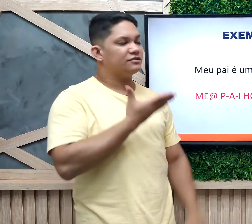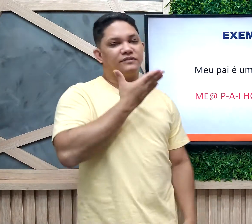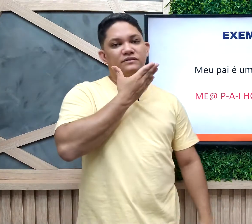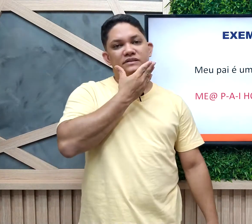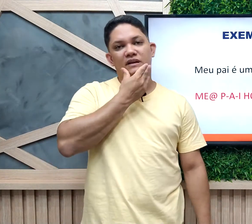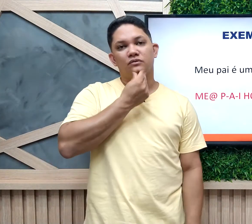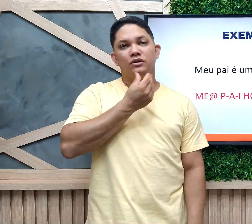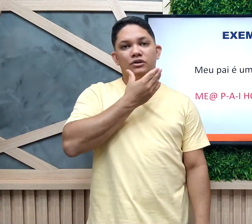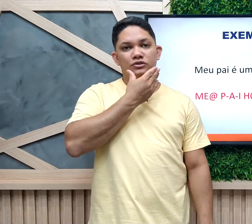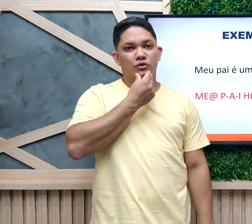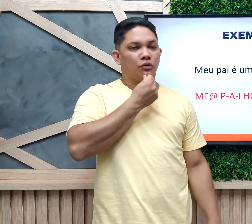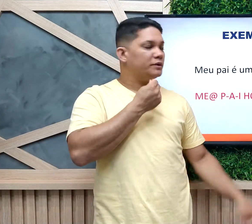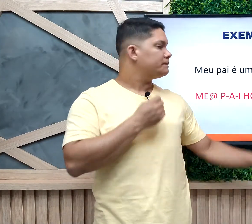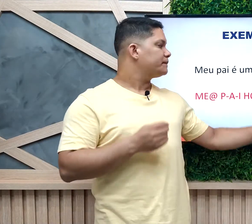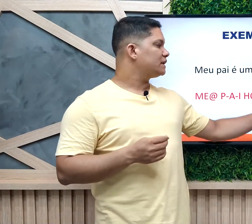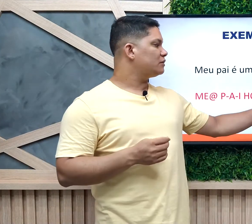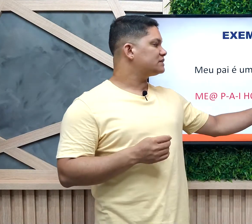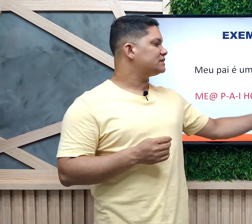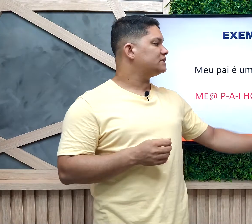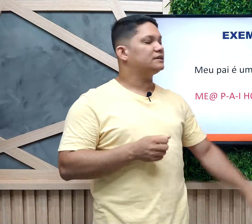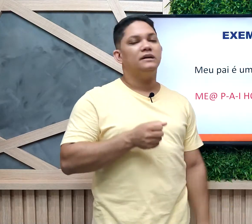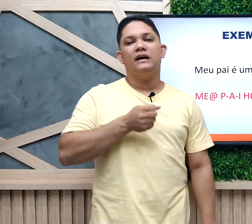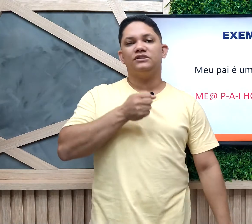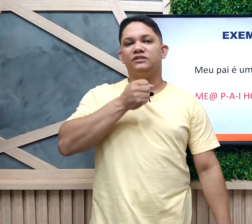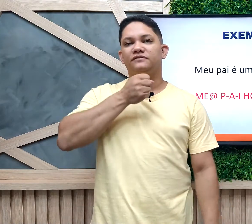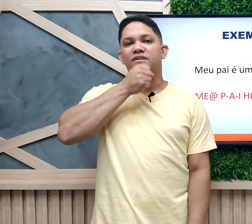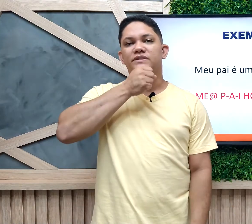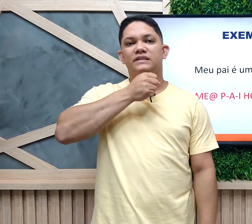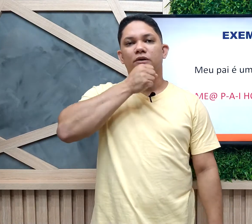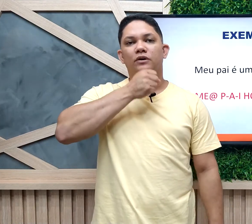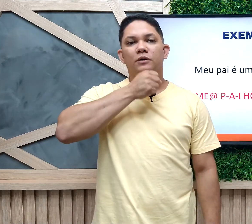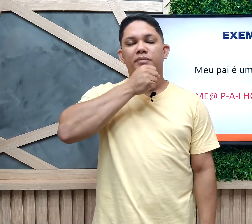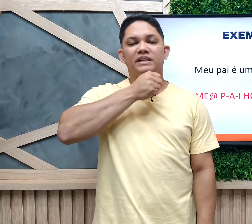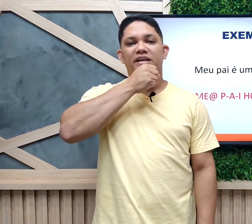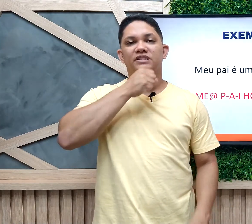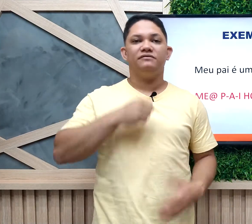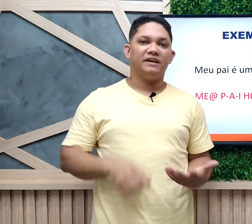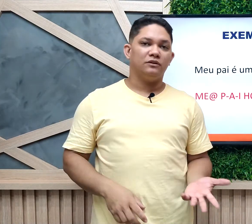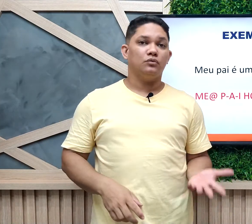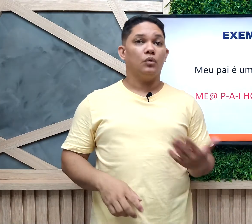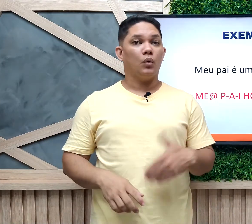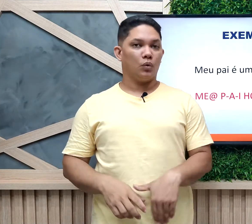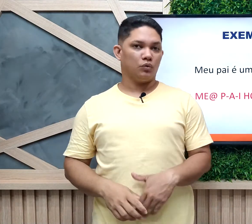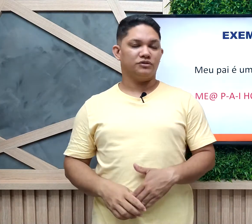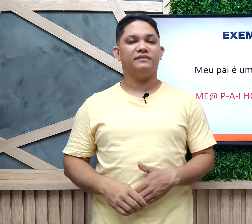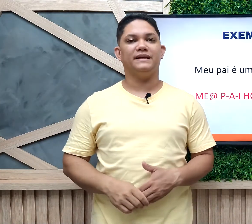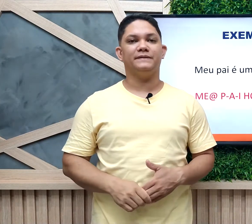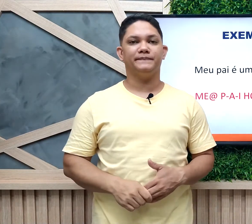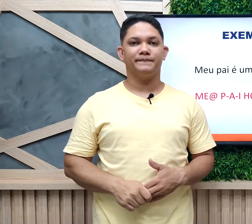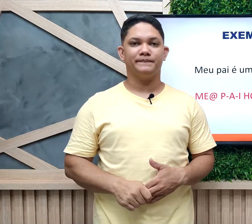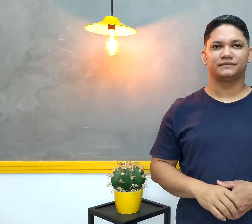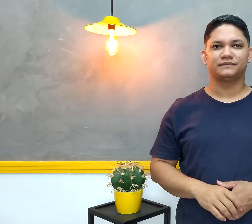faz o sinal de homem e logo em seguida a gente faz o sinal para a ideia de velho ou de velha.